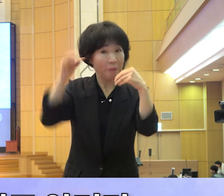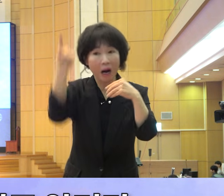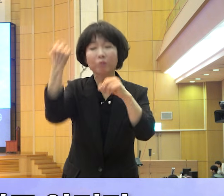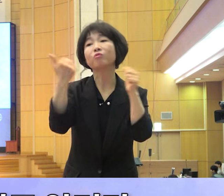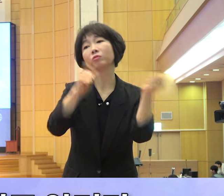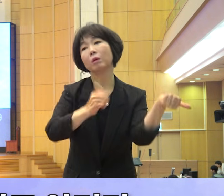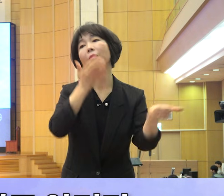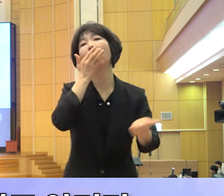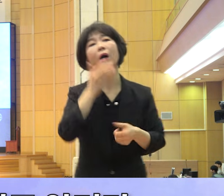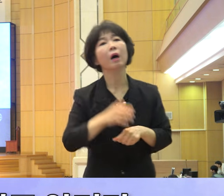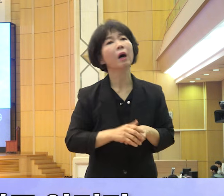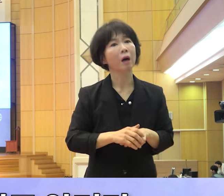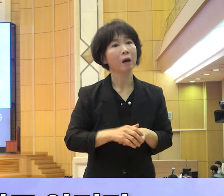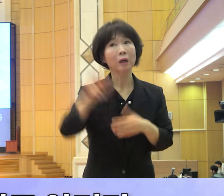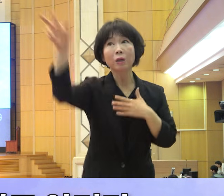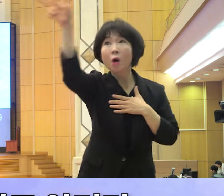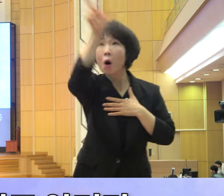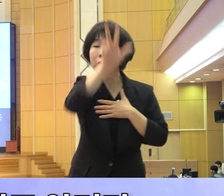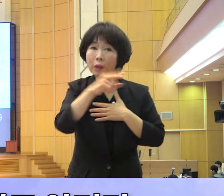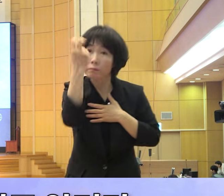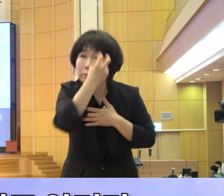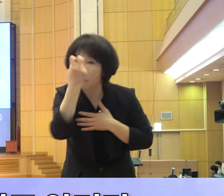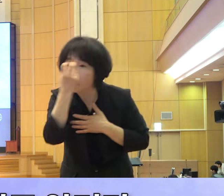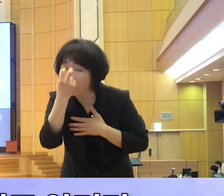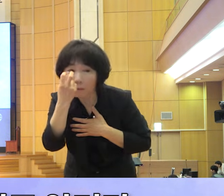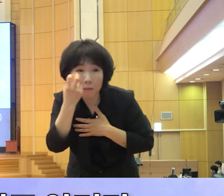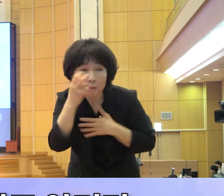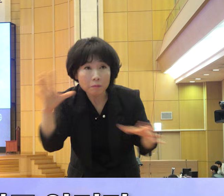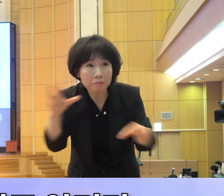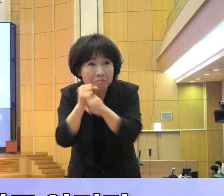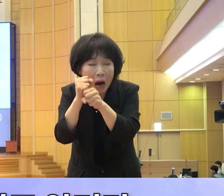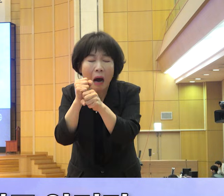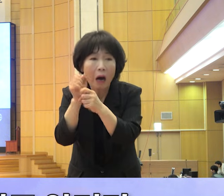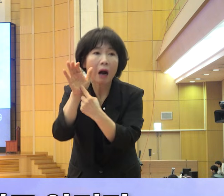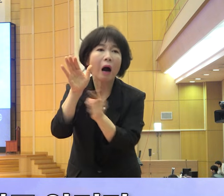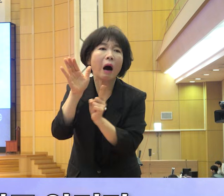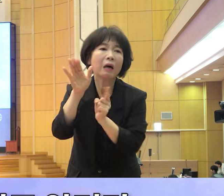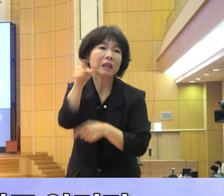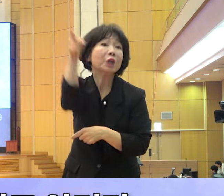걸로 돌아가시는 분들이 계신데